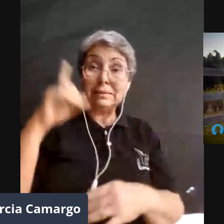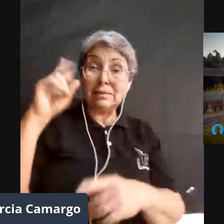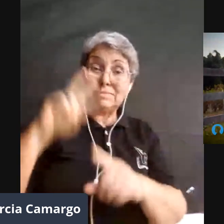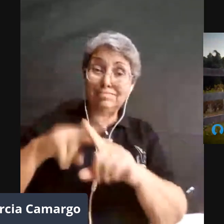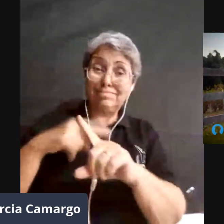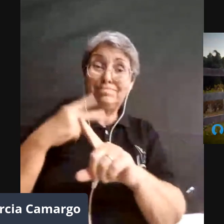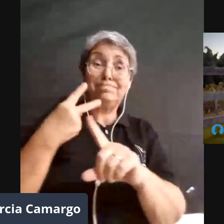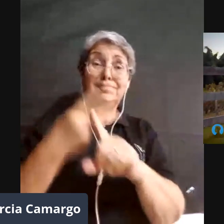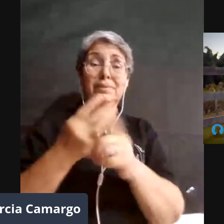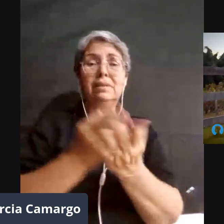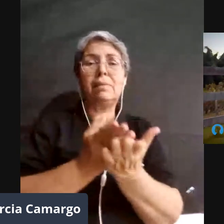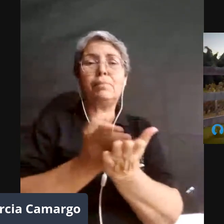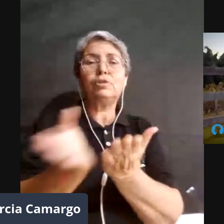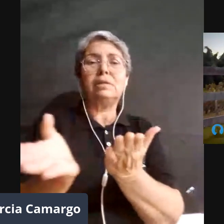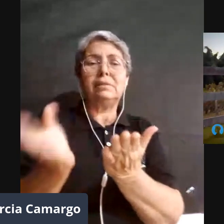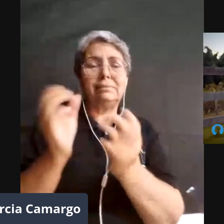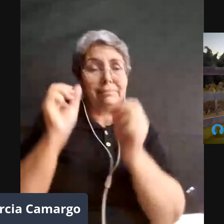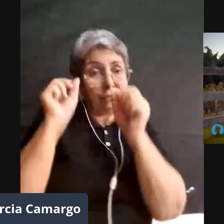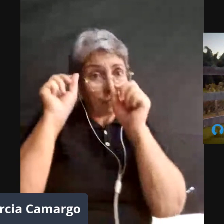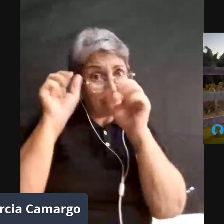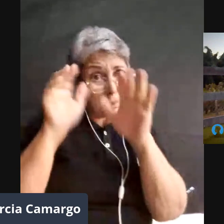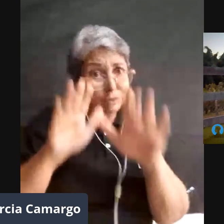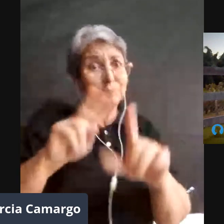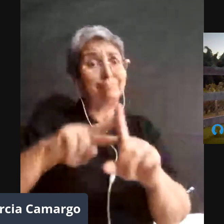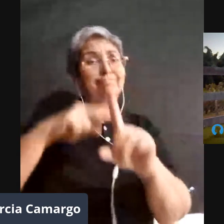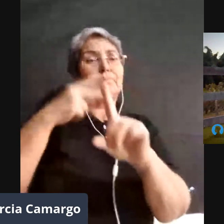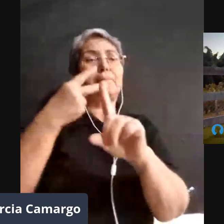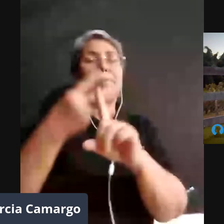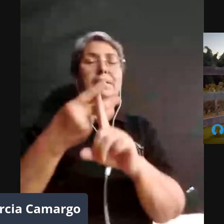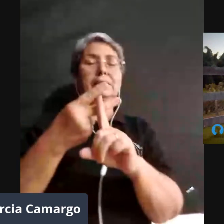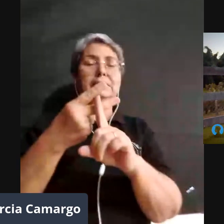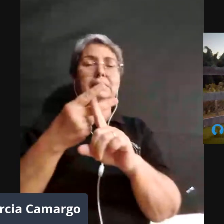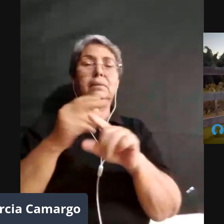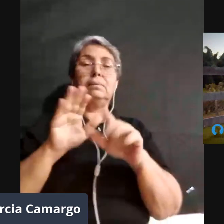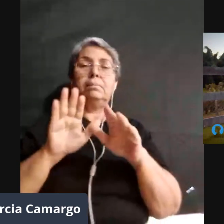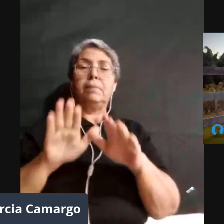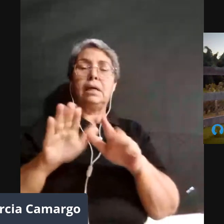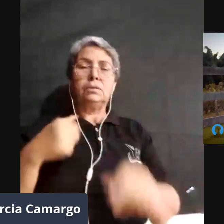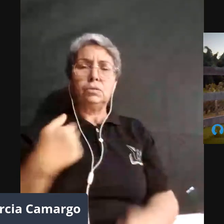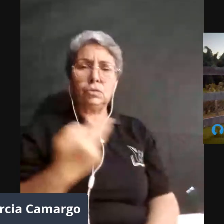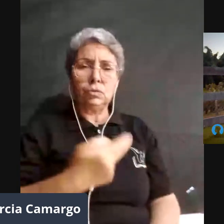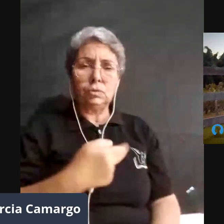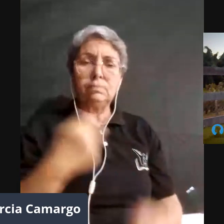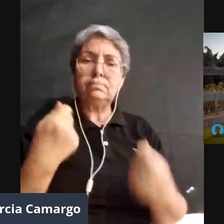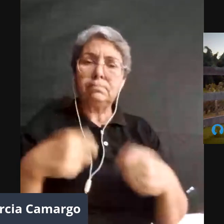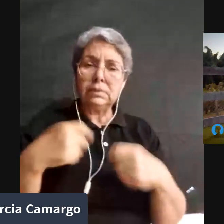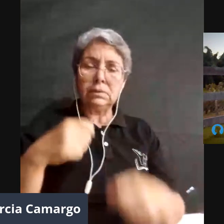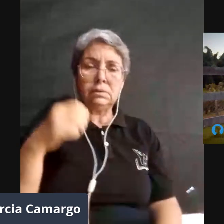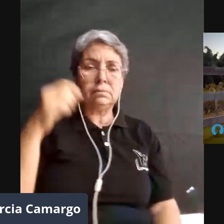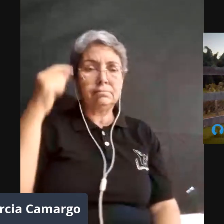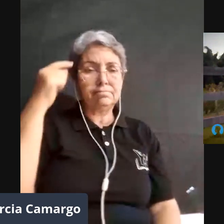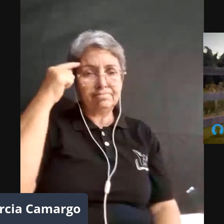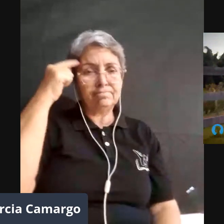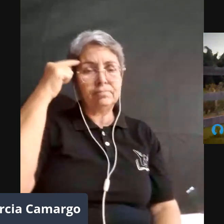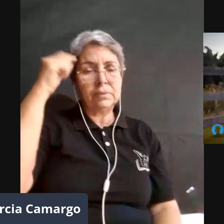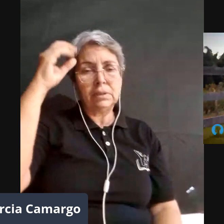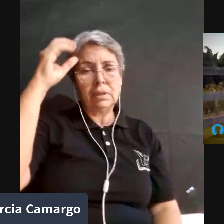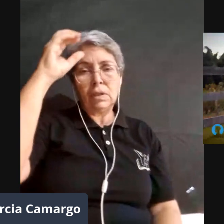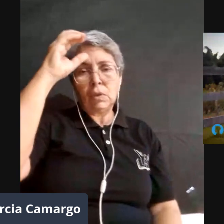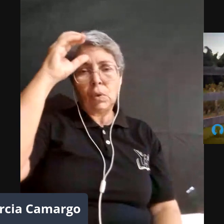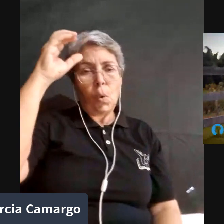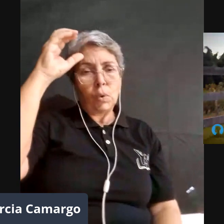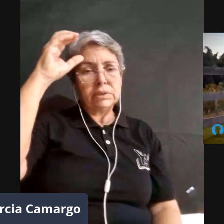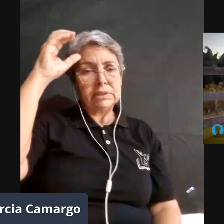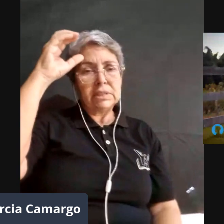apostasia. Nós precisamos, no entanto, ter consciência de que essas nossas perplexidades que